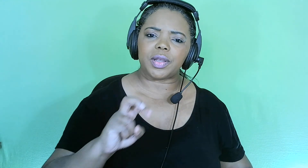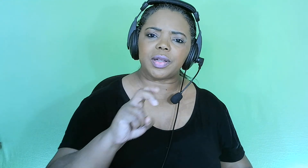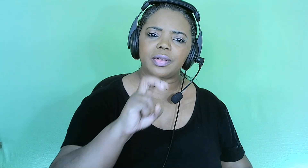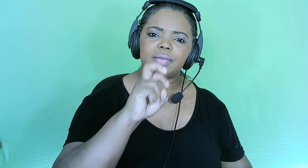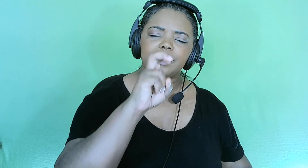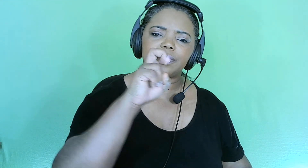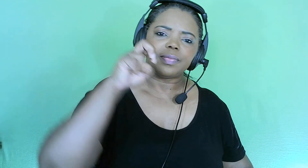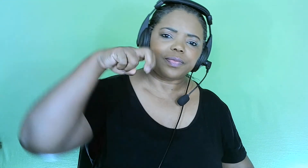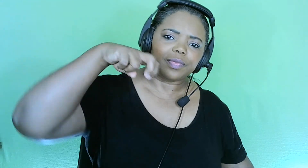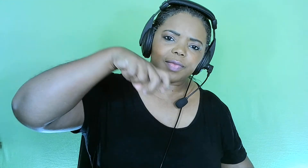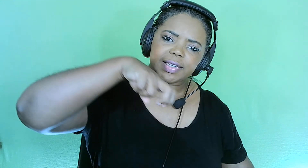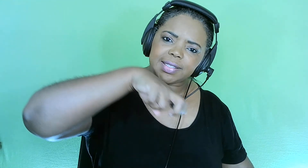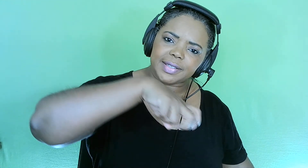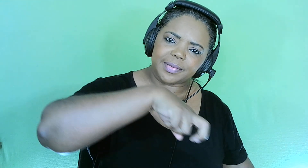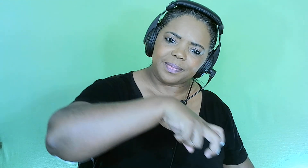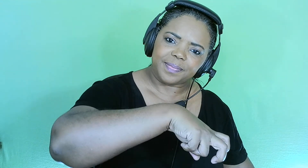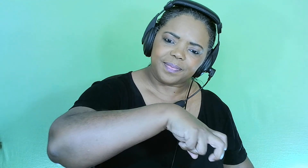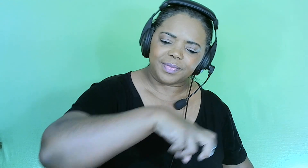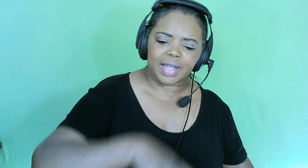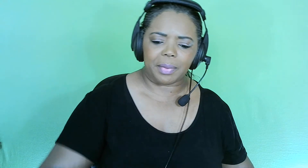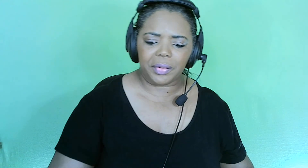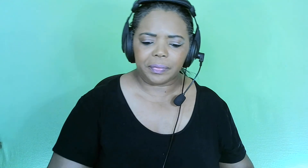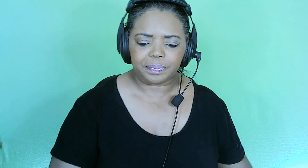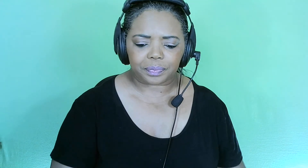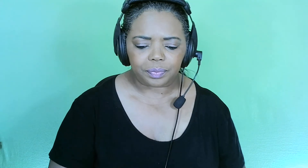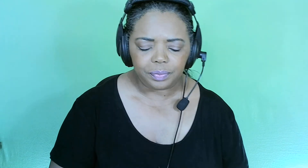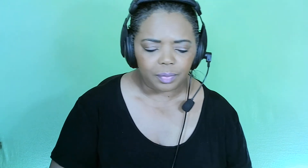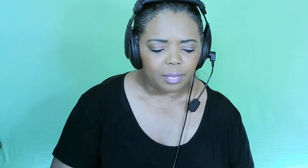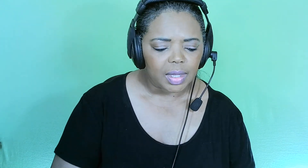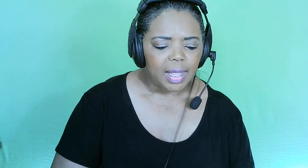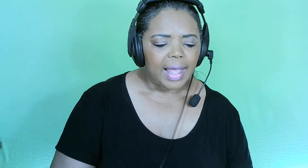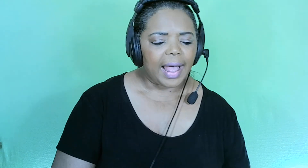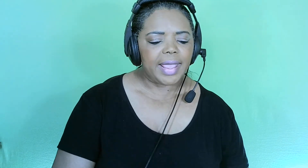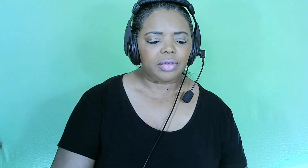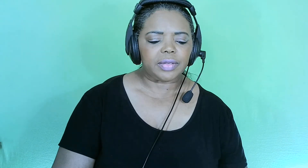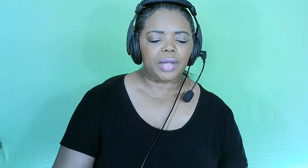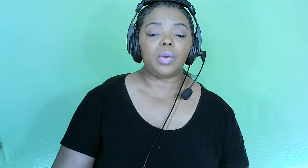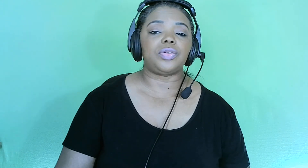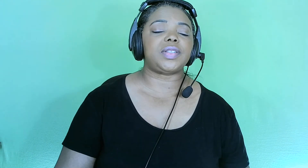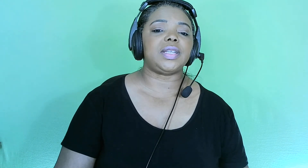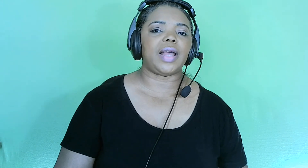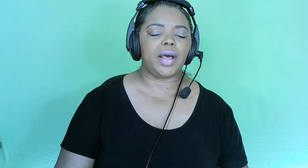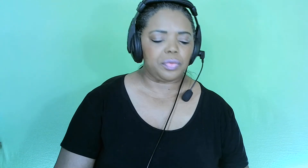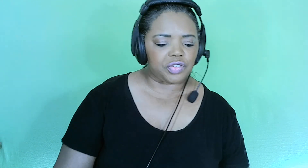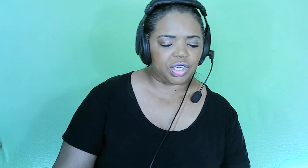subir, descer. Tá bom? Aí eu tenho outro sinal